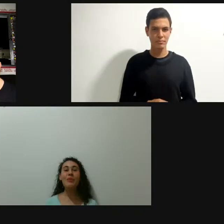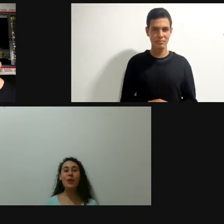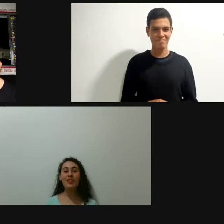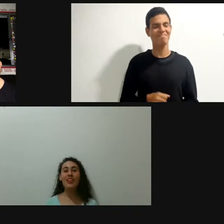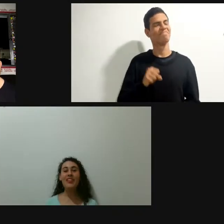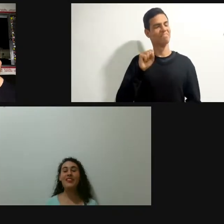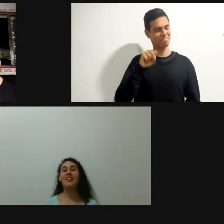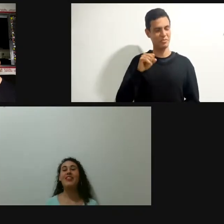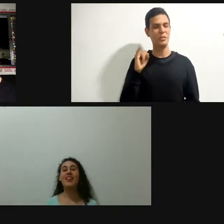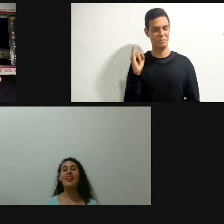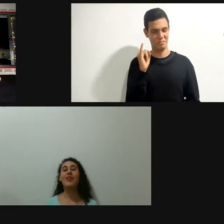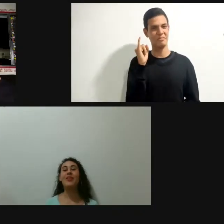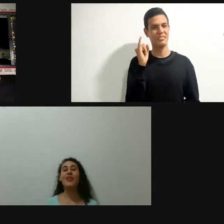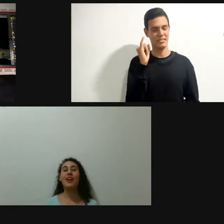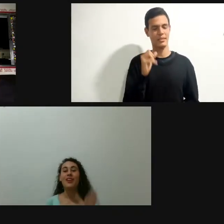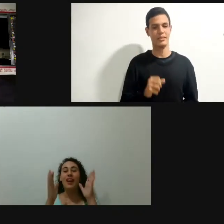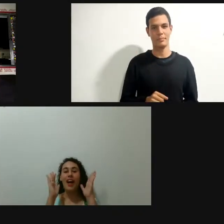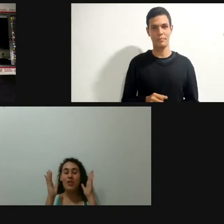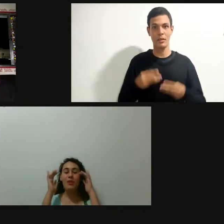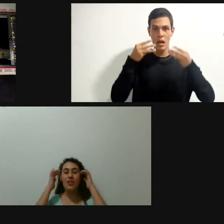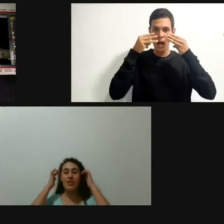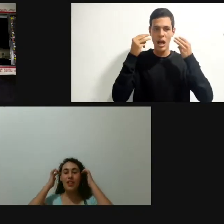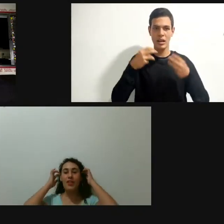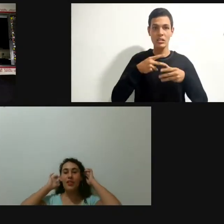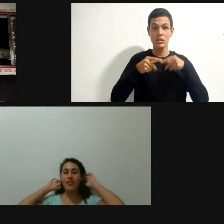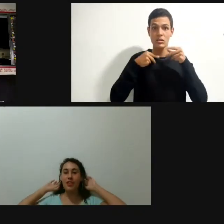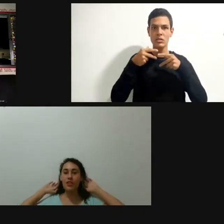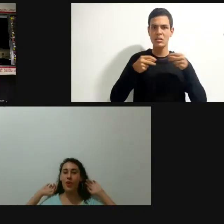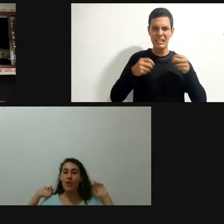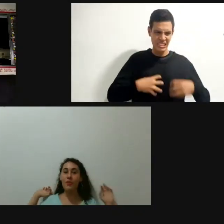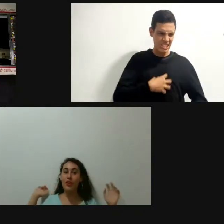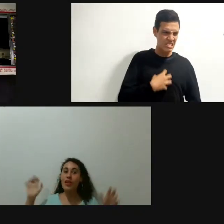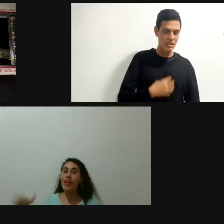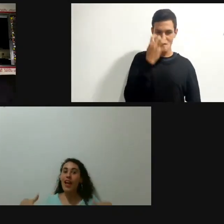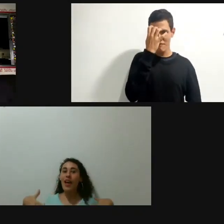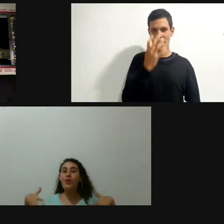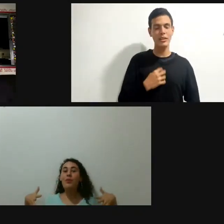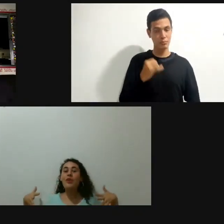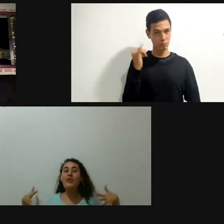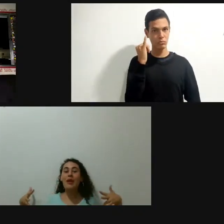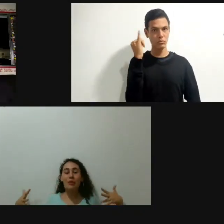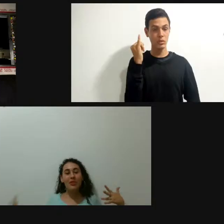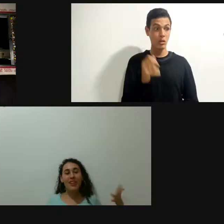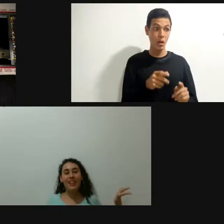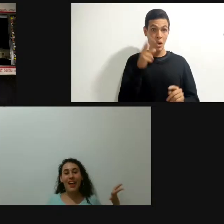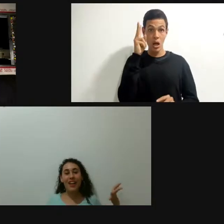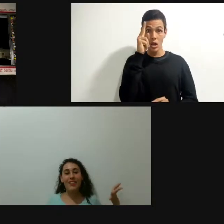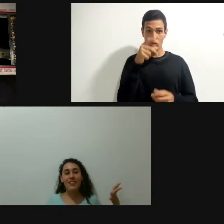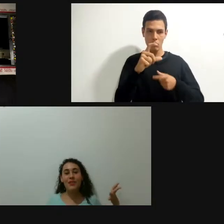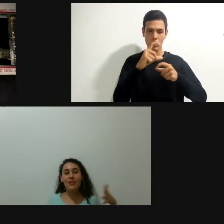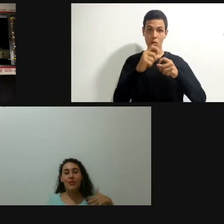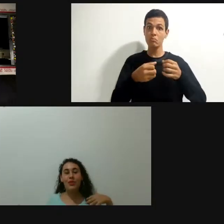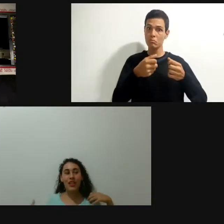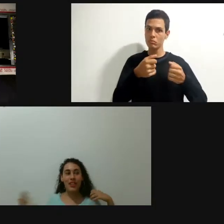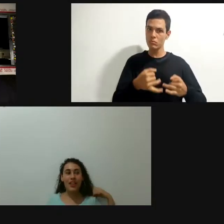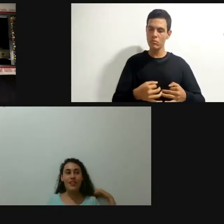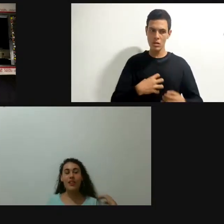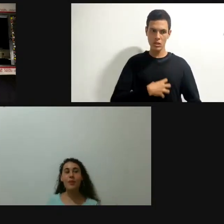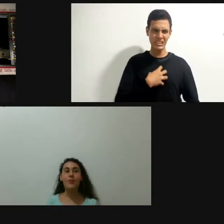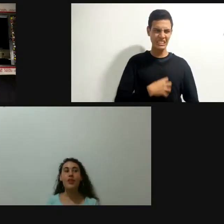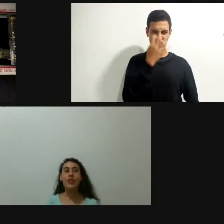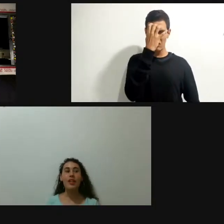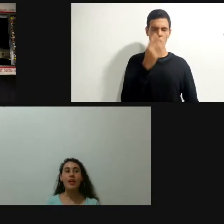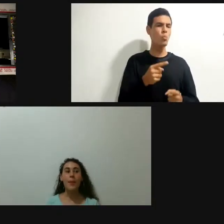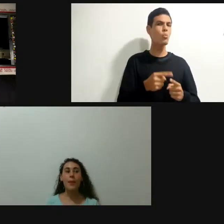questão importante que eu acho bastante relevante na história. Eu não posso dar muitos detalhes,